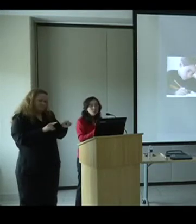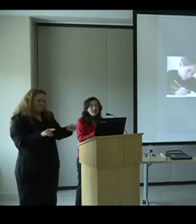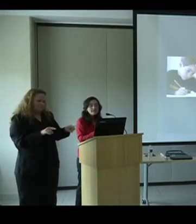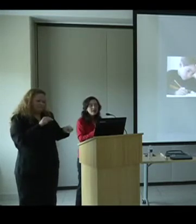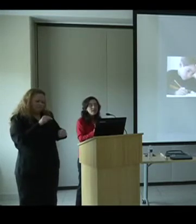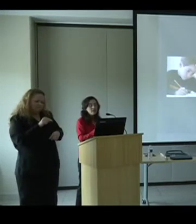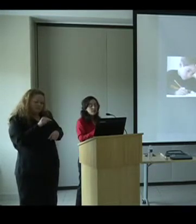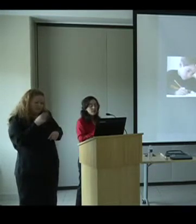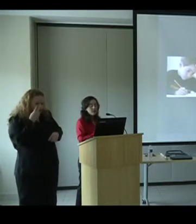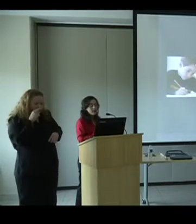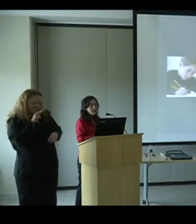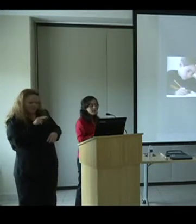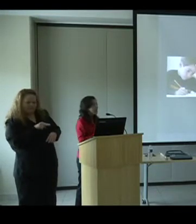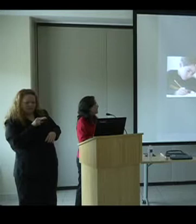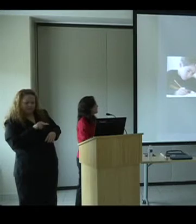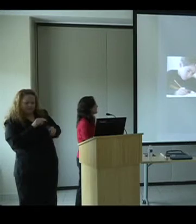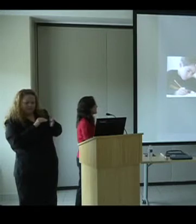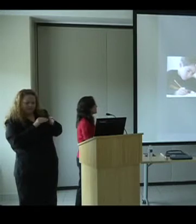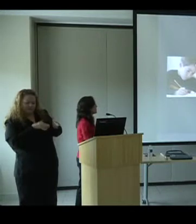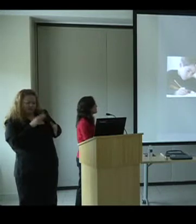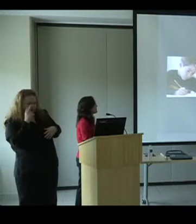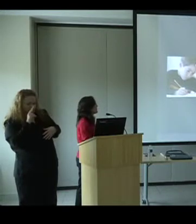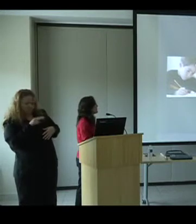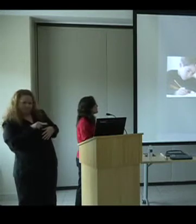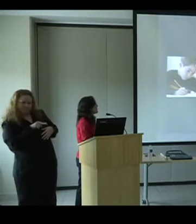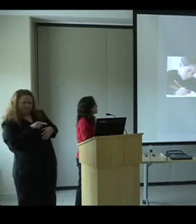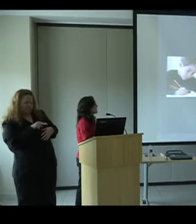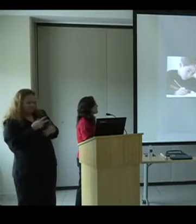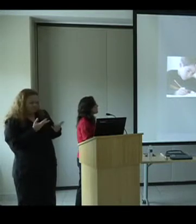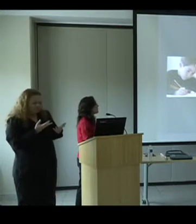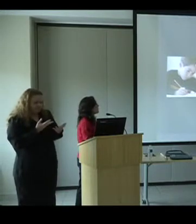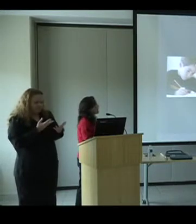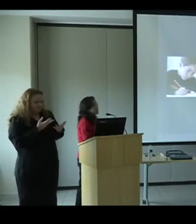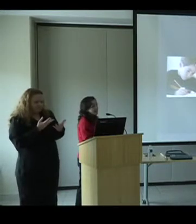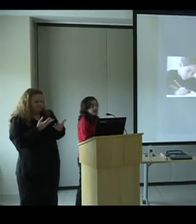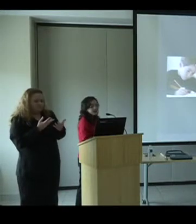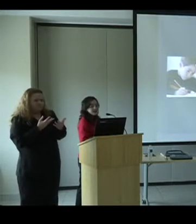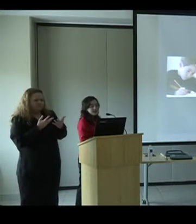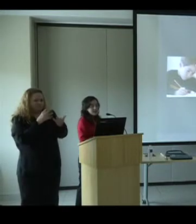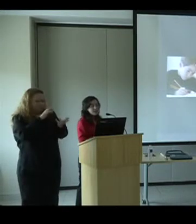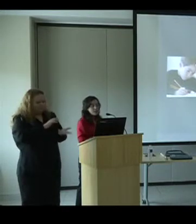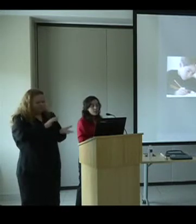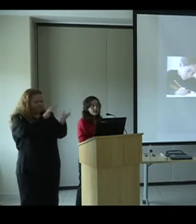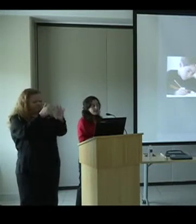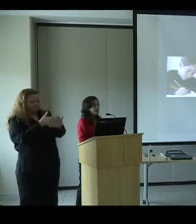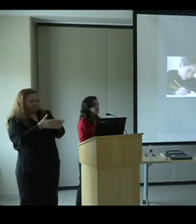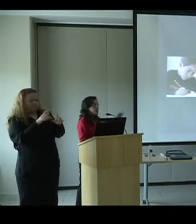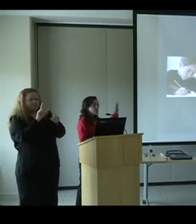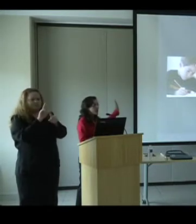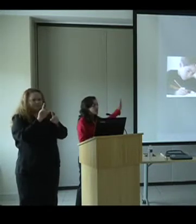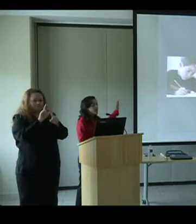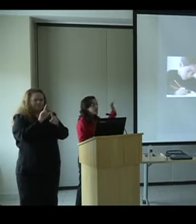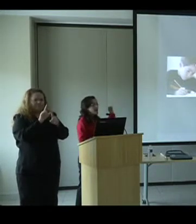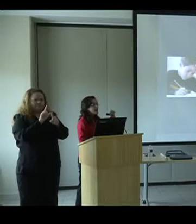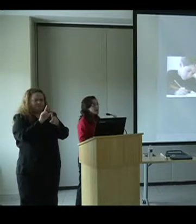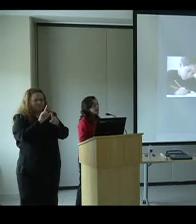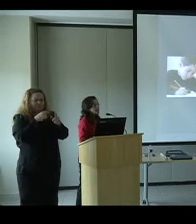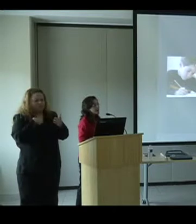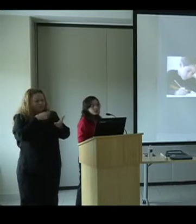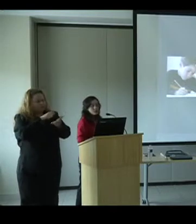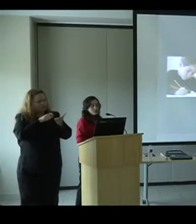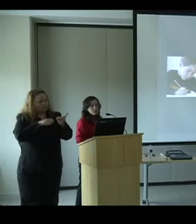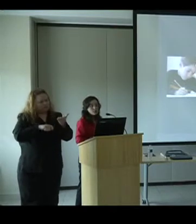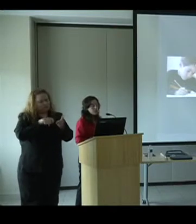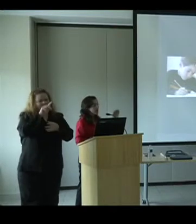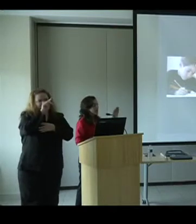lo que está viendo el estudiante o la estudiante pues se van a confundir letras de simetría opuesta yo voy a escribir